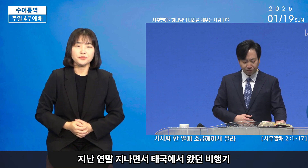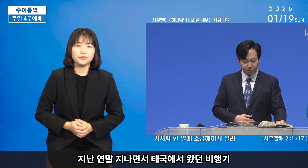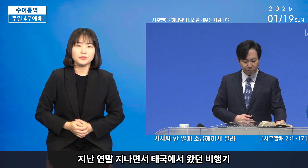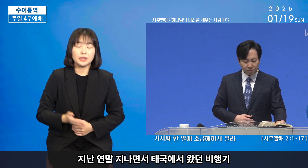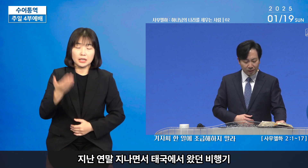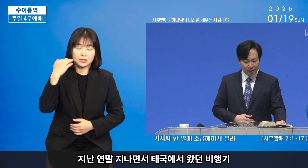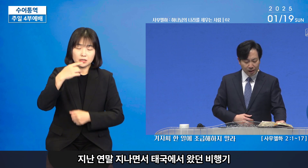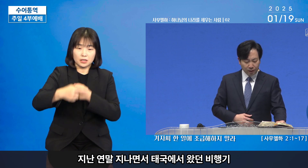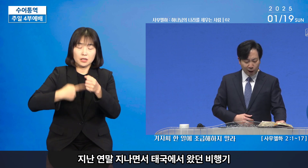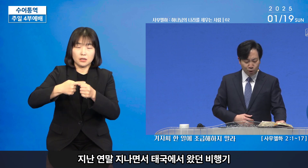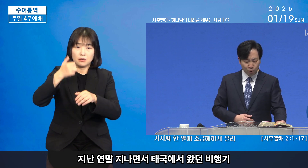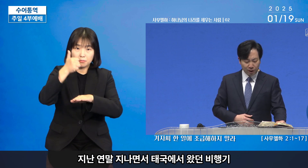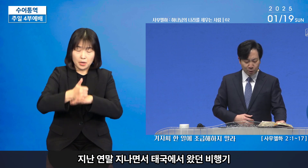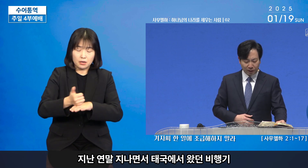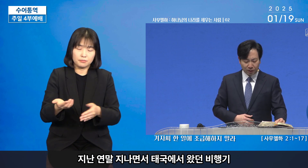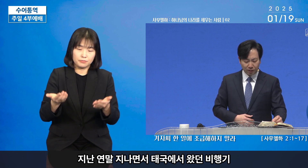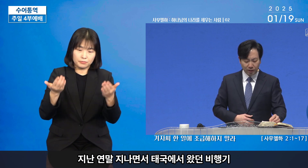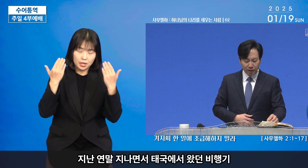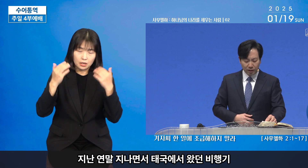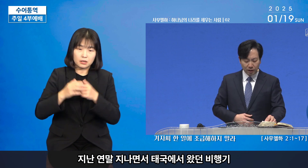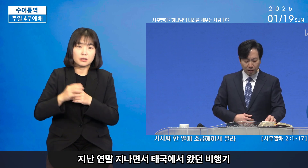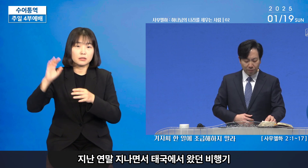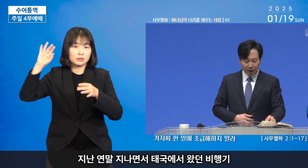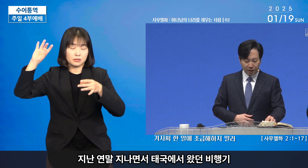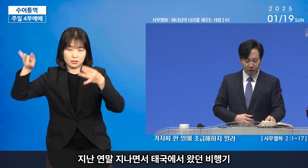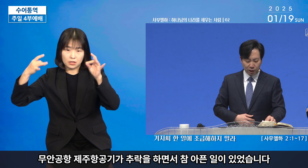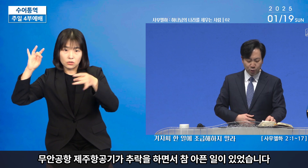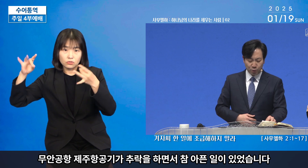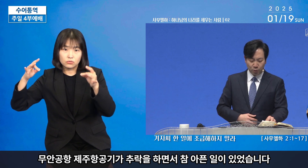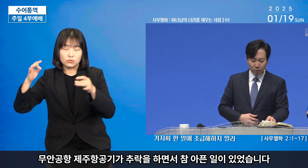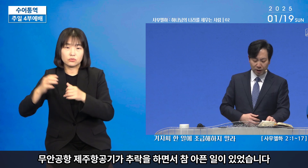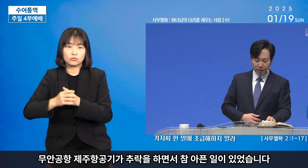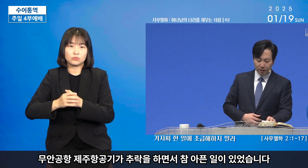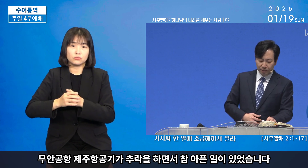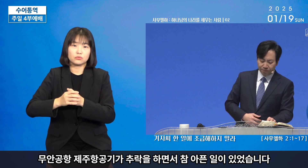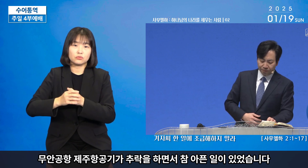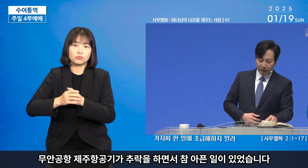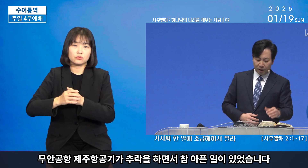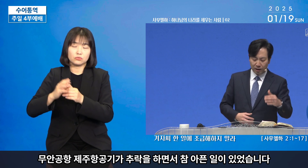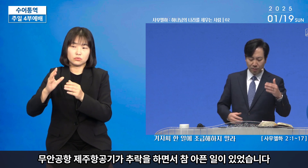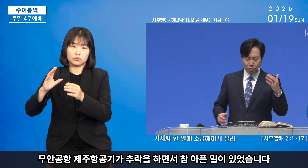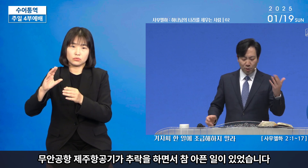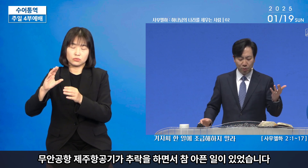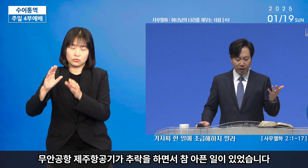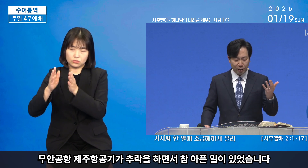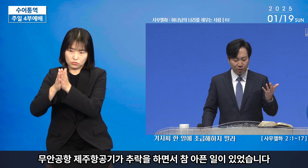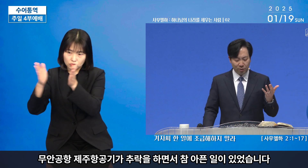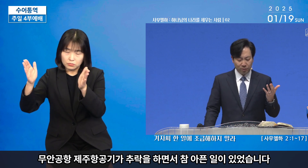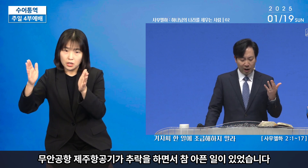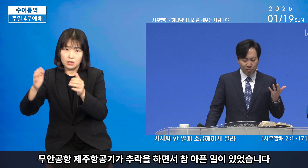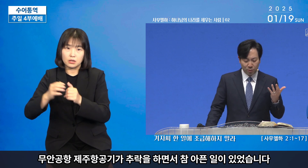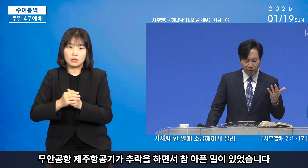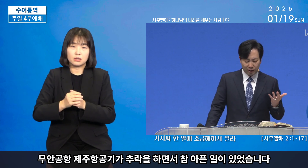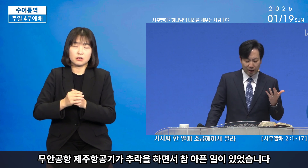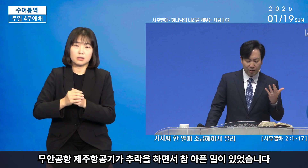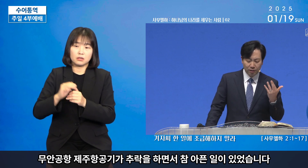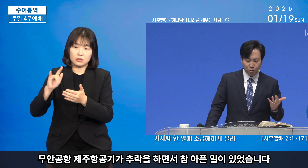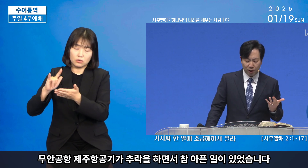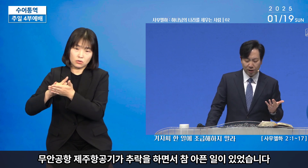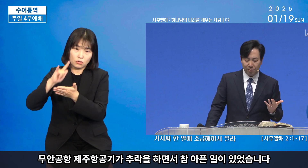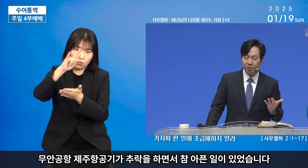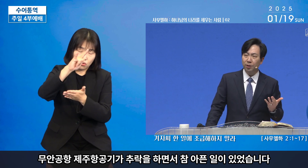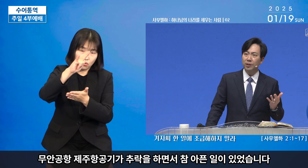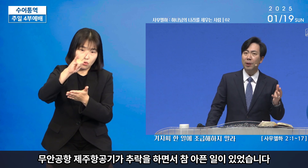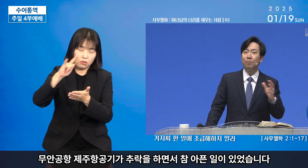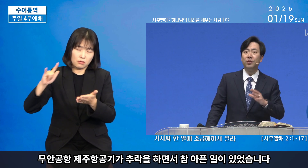지나면서 태국에서 왔던 비행기 제주공항 무안공항 제주항공기가